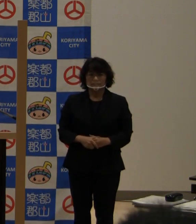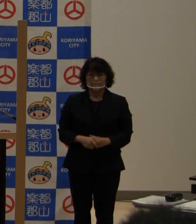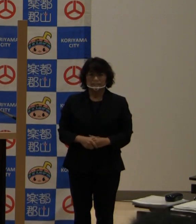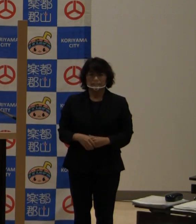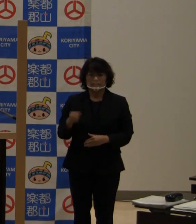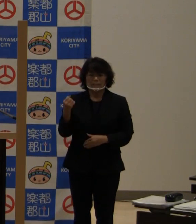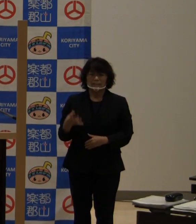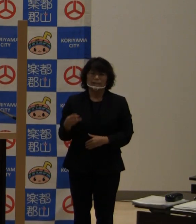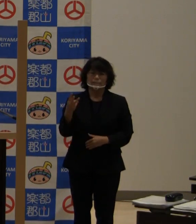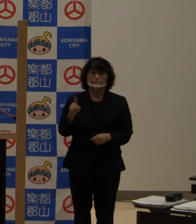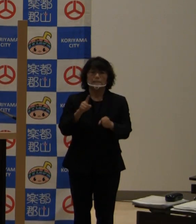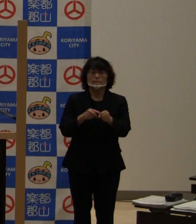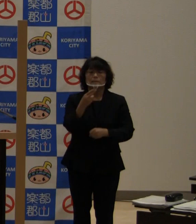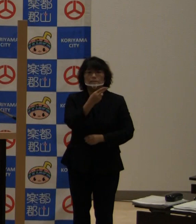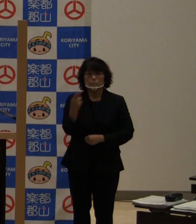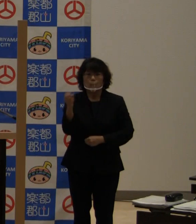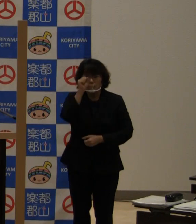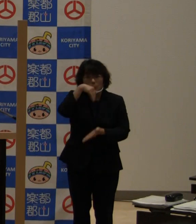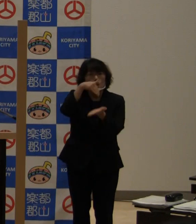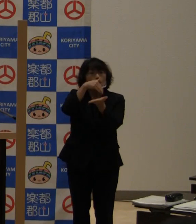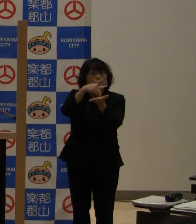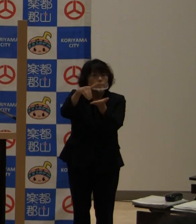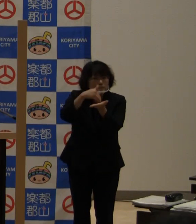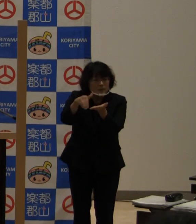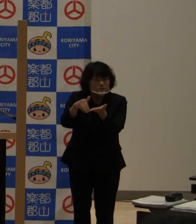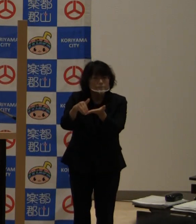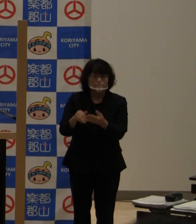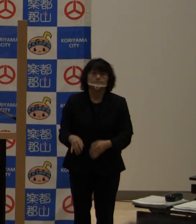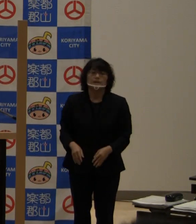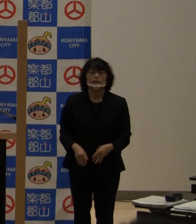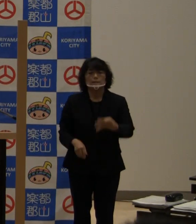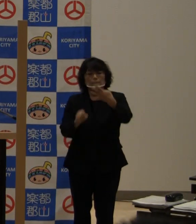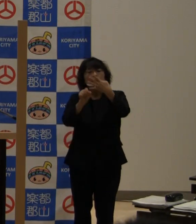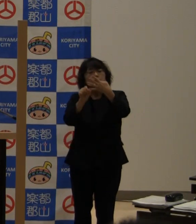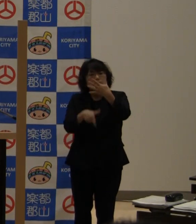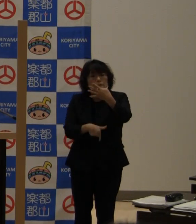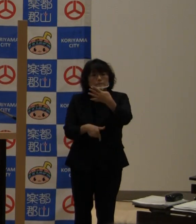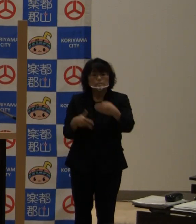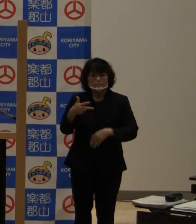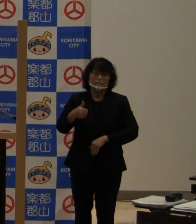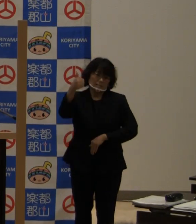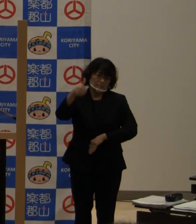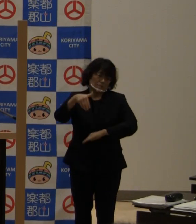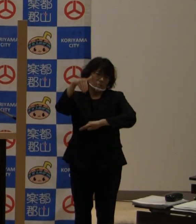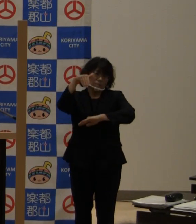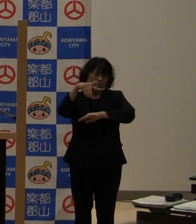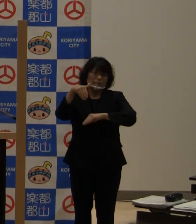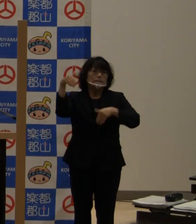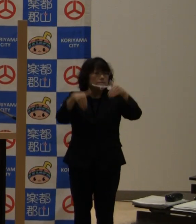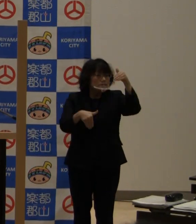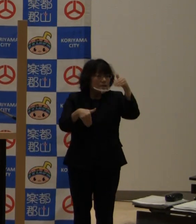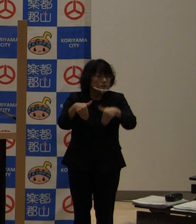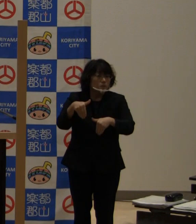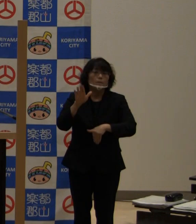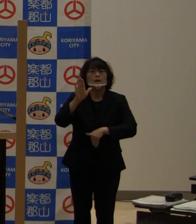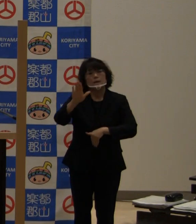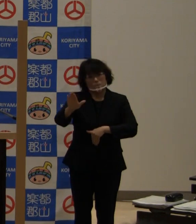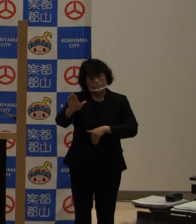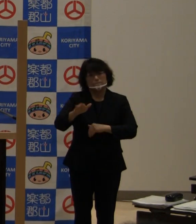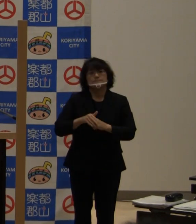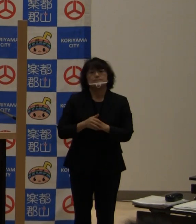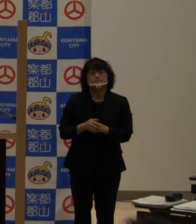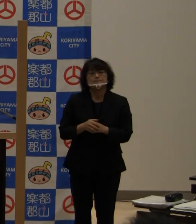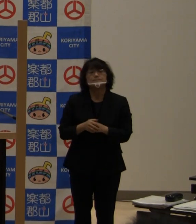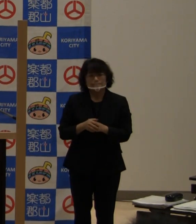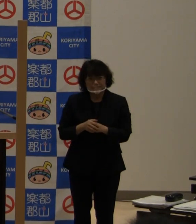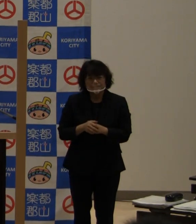令和3年度当初予算はこの4月に市長選挙が施行されるために、いわゆ